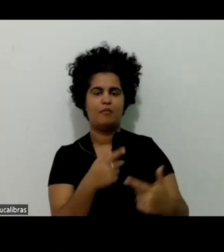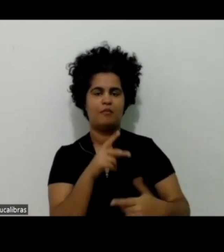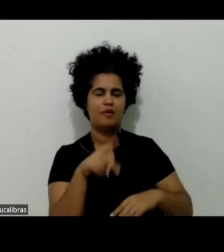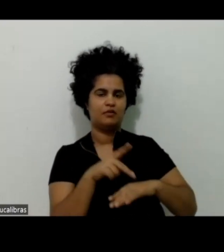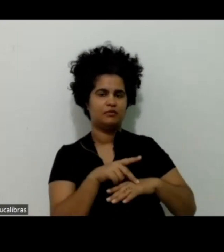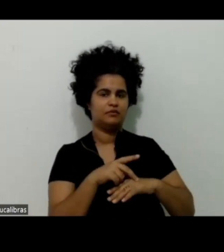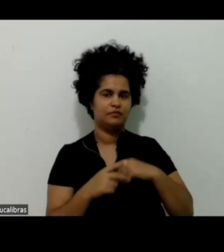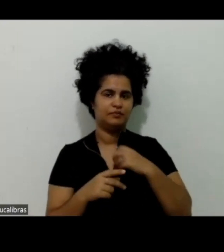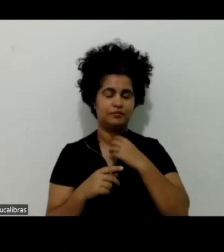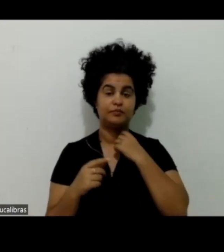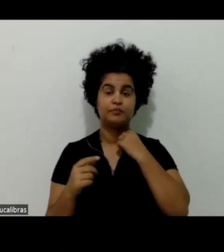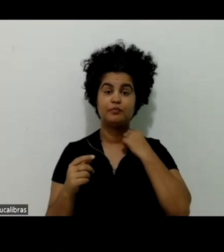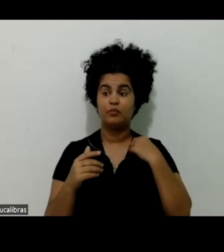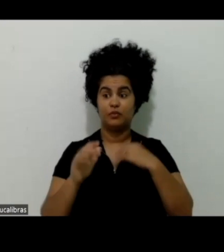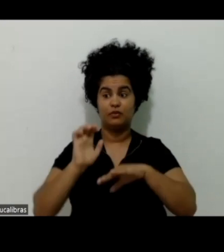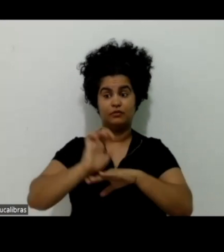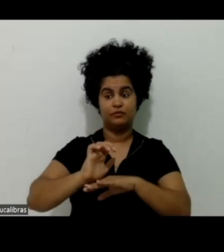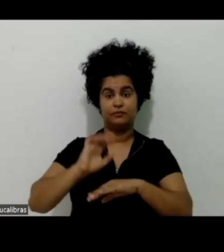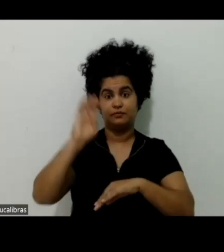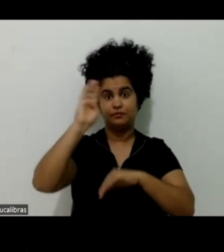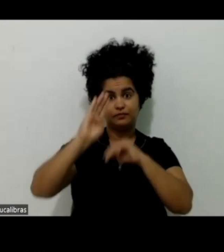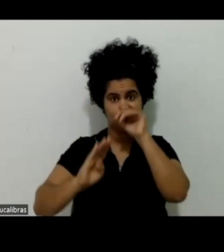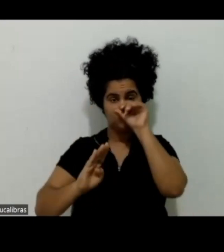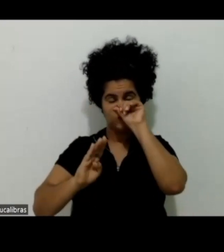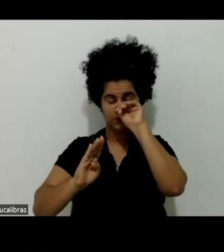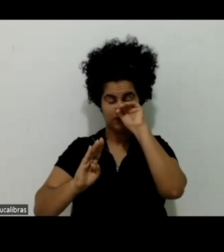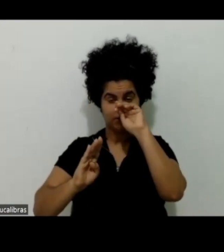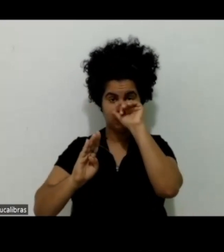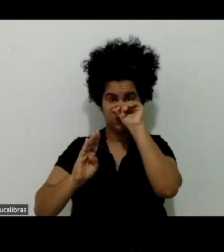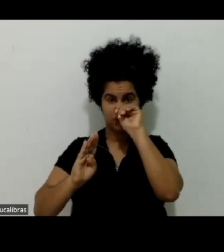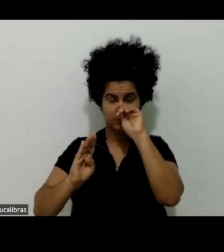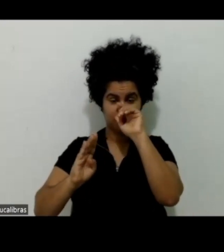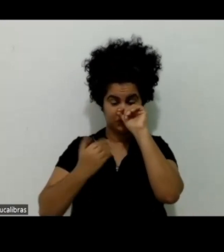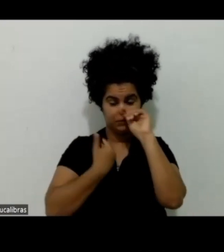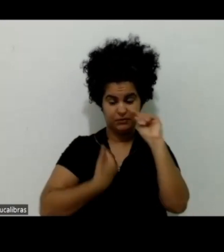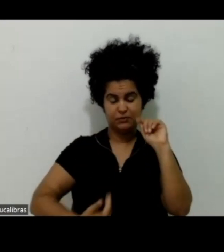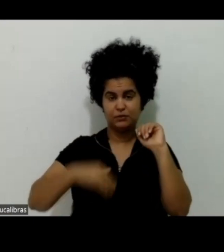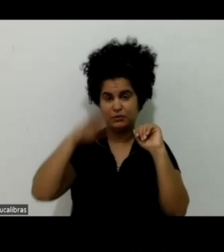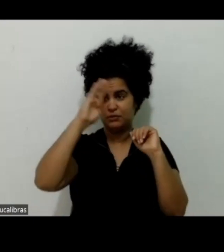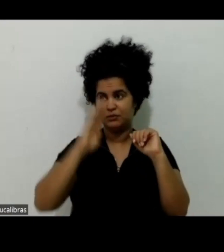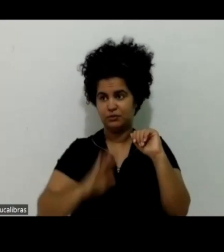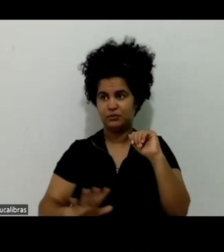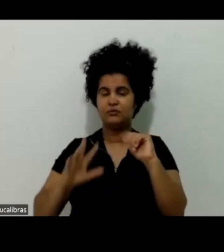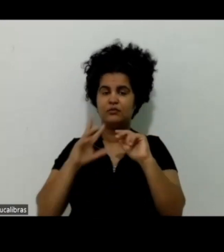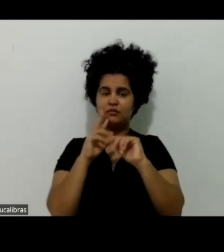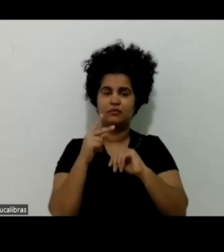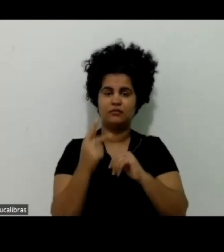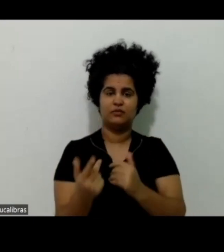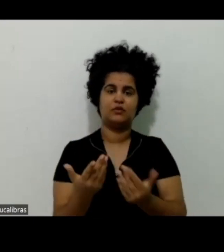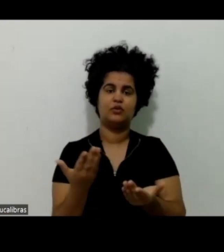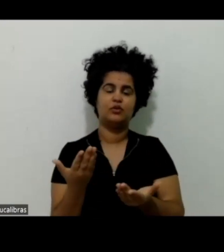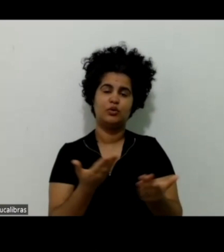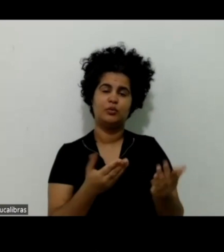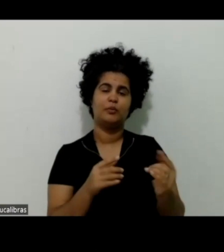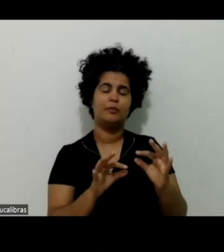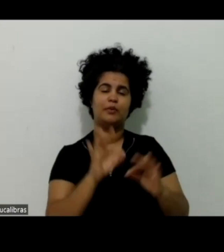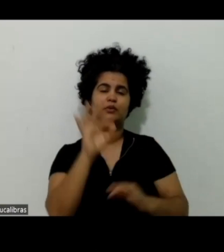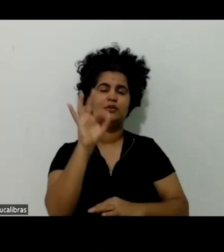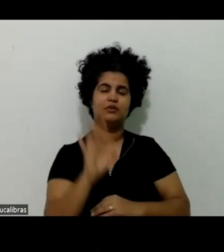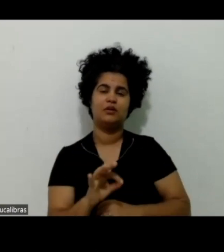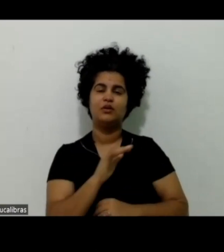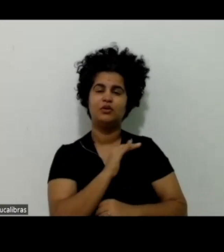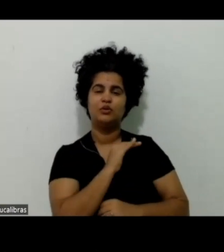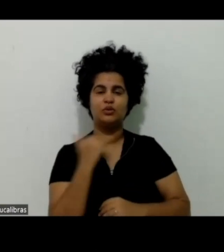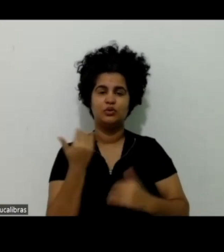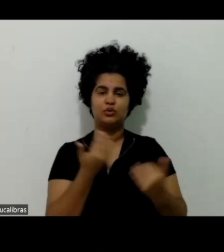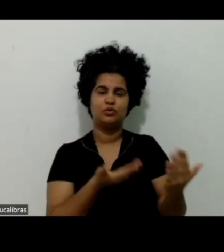brasileiro reconhece que o número de genocídio, né, o número de mortes contra jovens negros e periféricos nesse país, sobretudo a partir